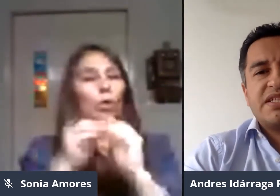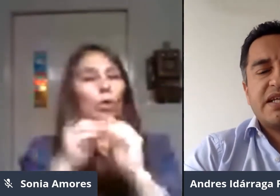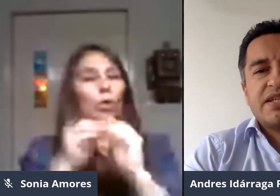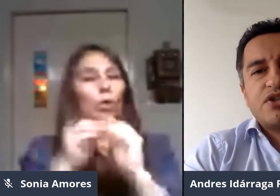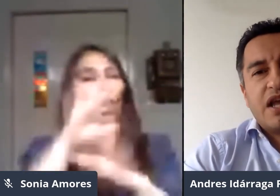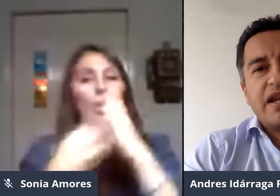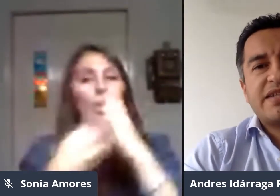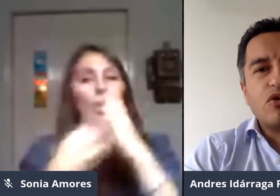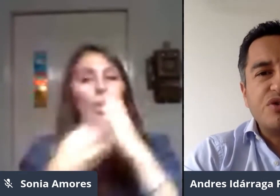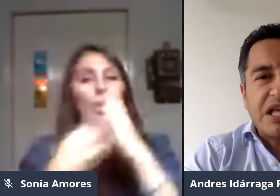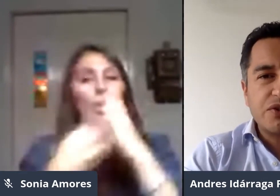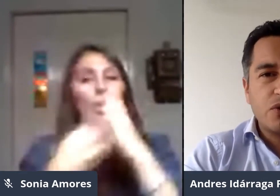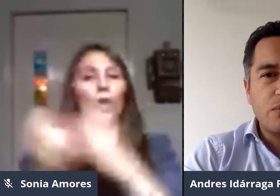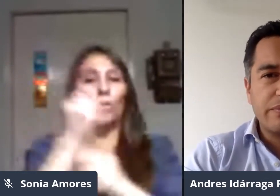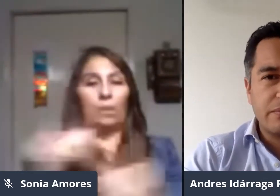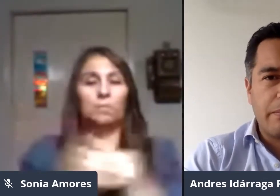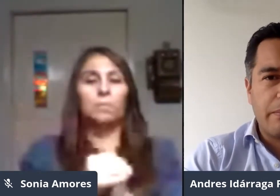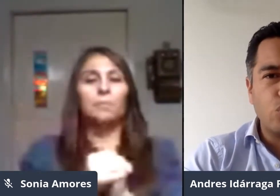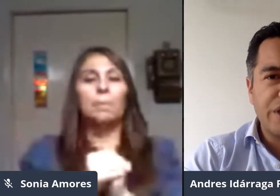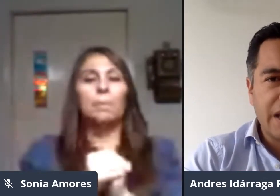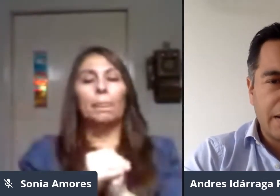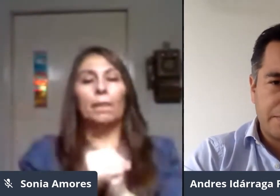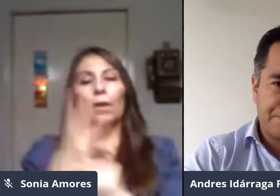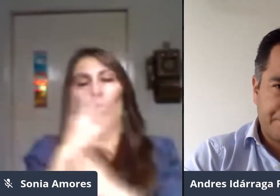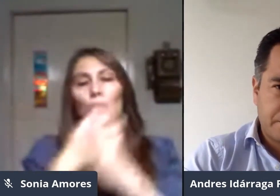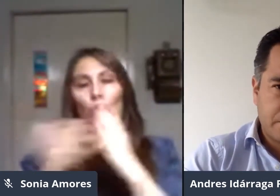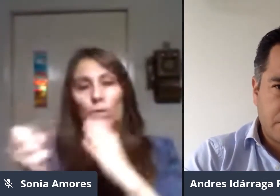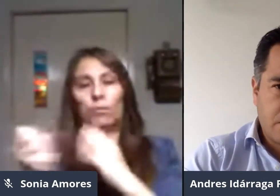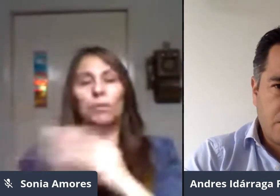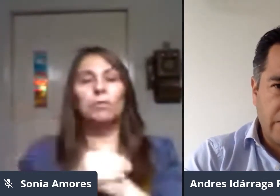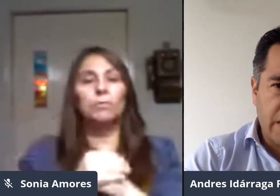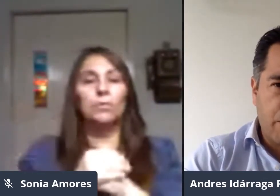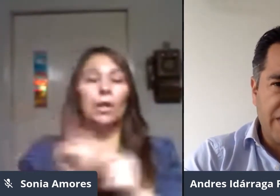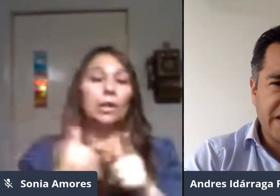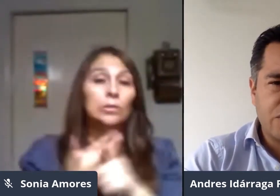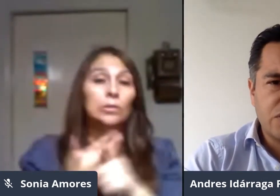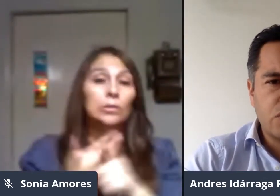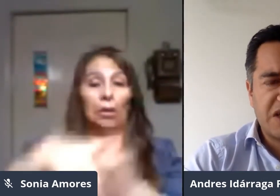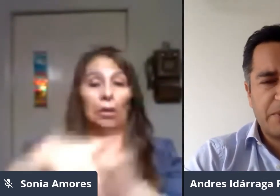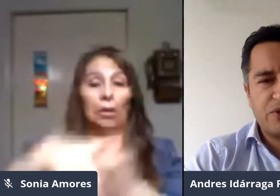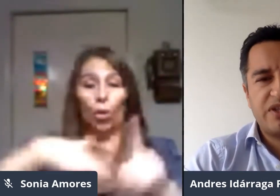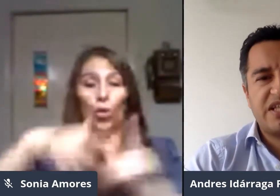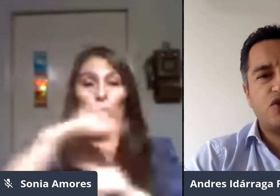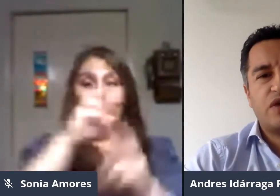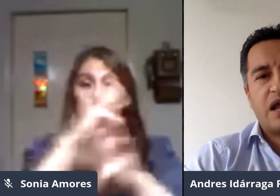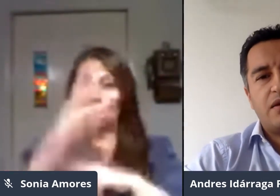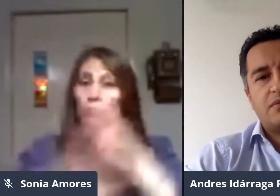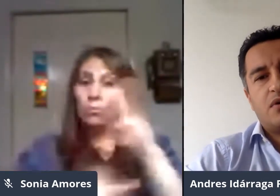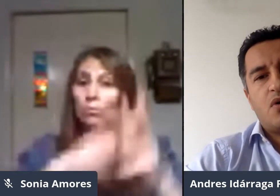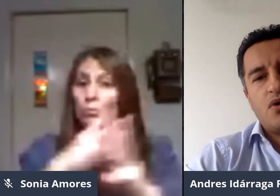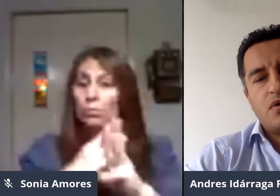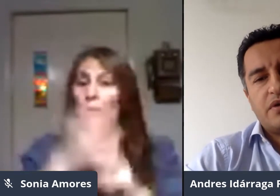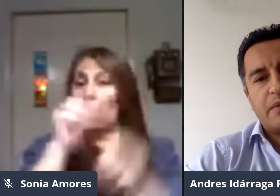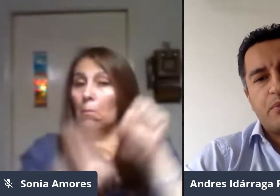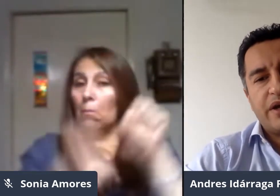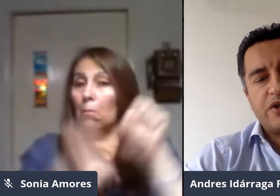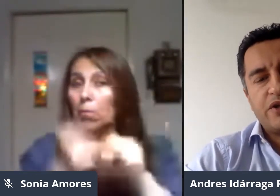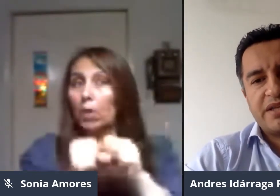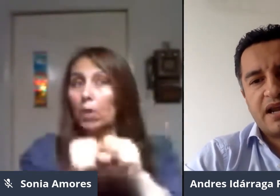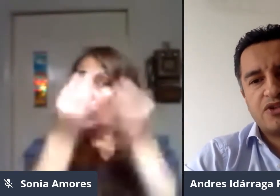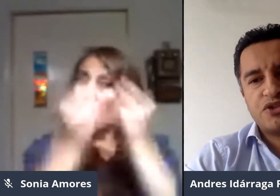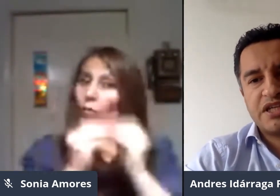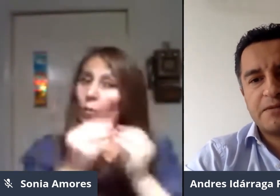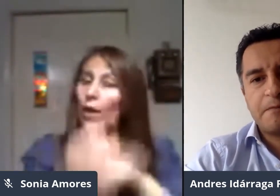expresión distancia social en ese contexto mundial puede ser entonces una expresión intencional o no, que